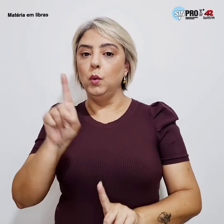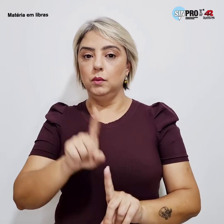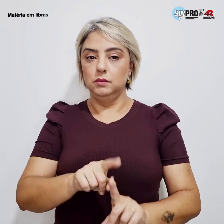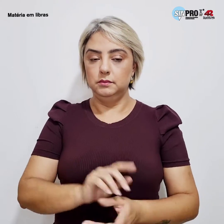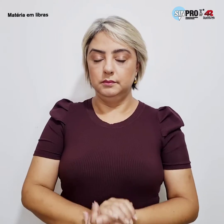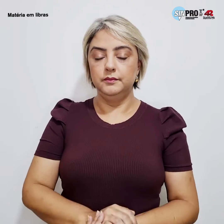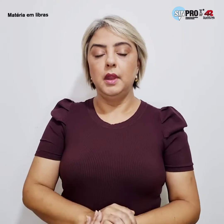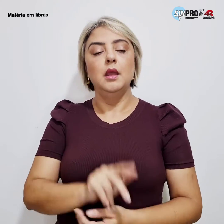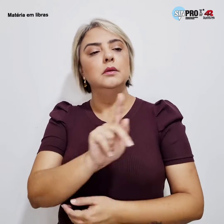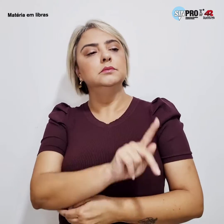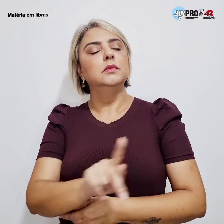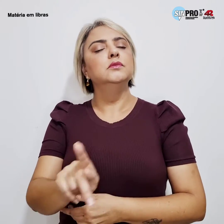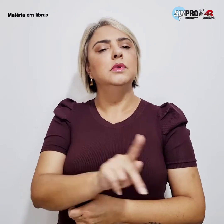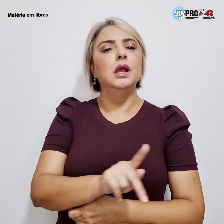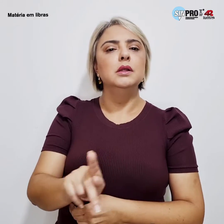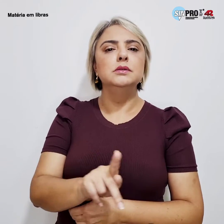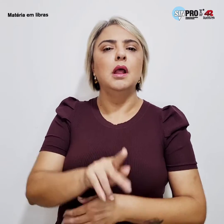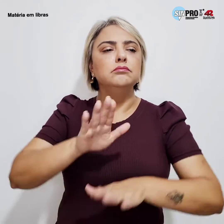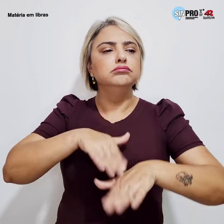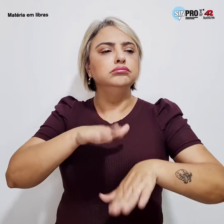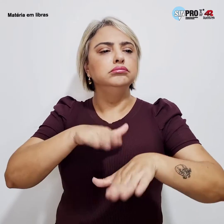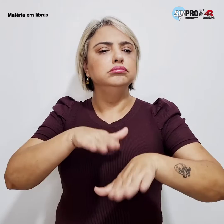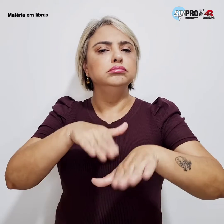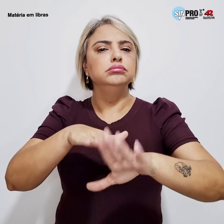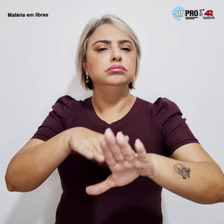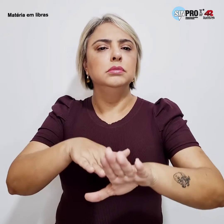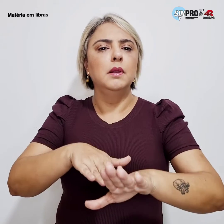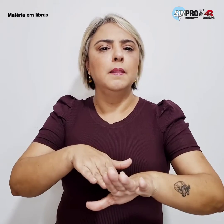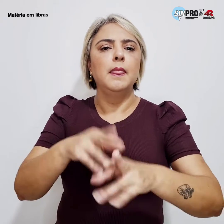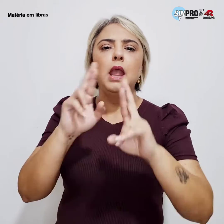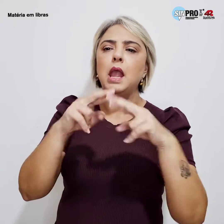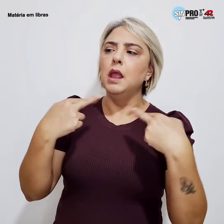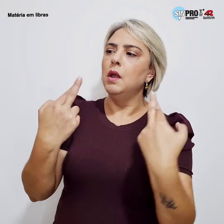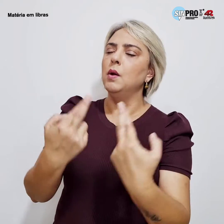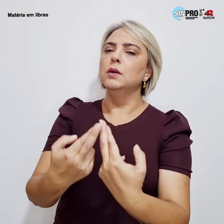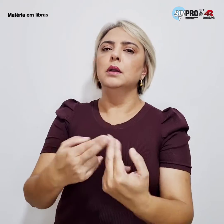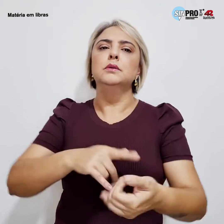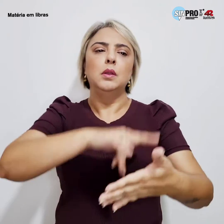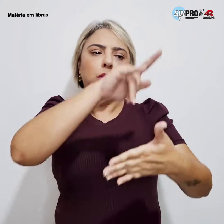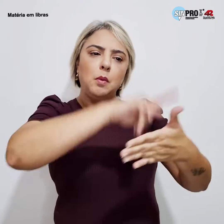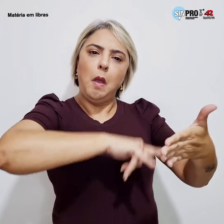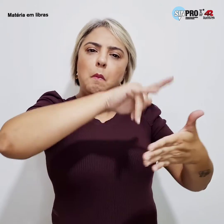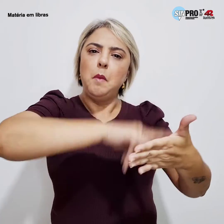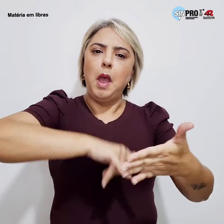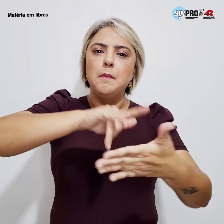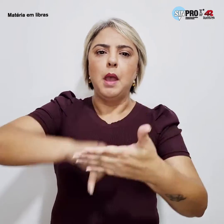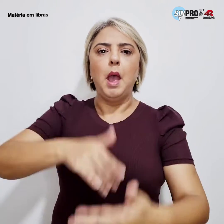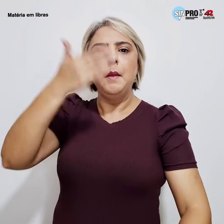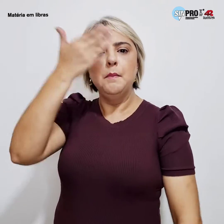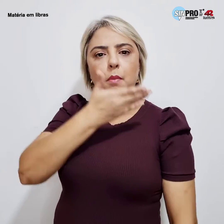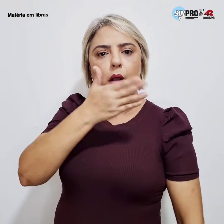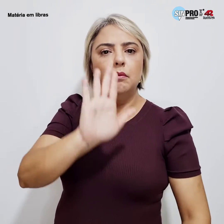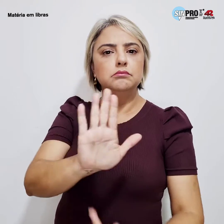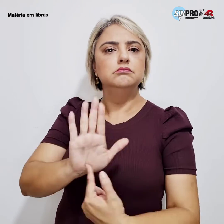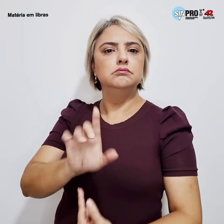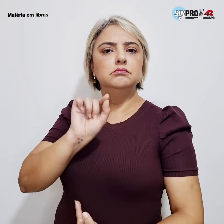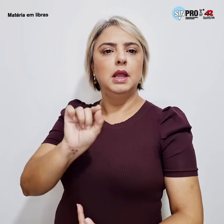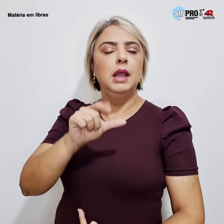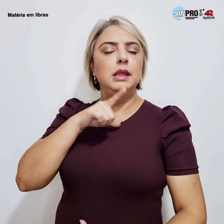Os professores se mobilizaram, reuniram documentação comprobatória da existência